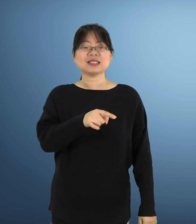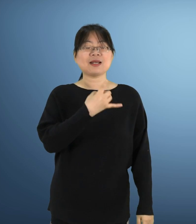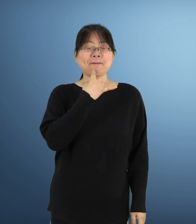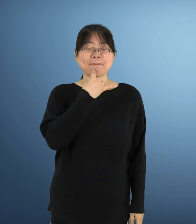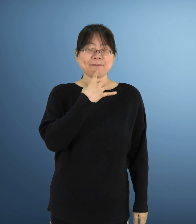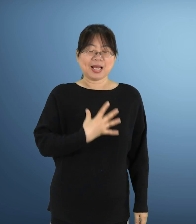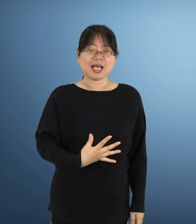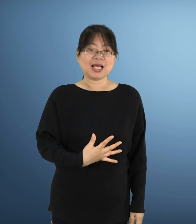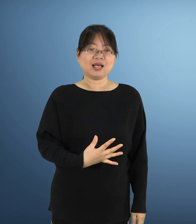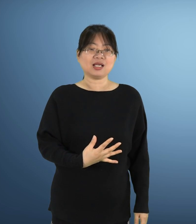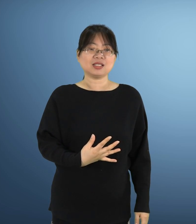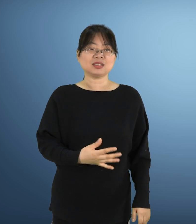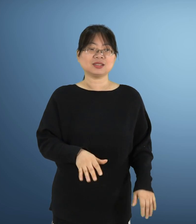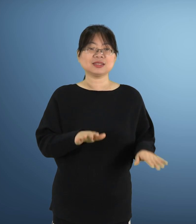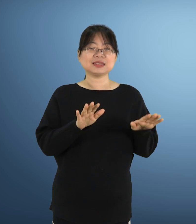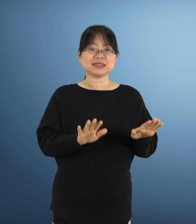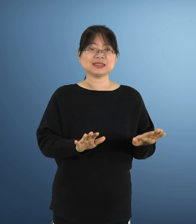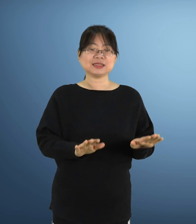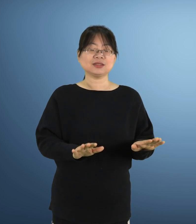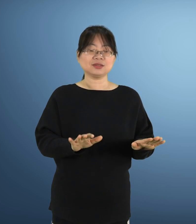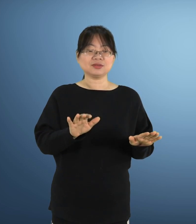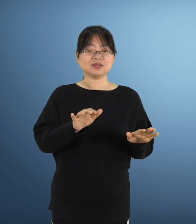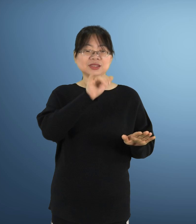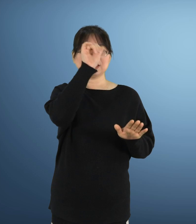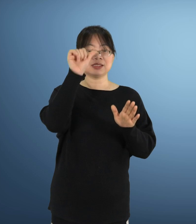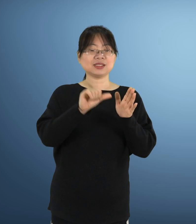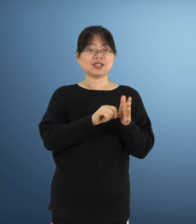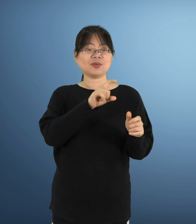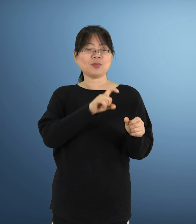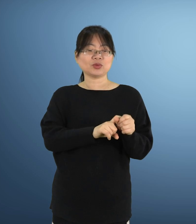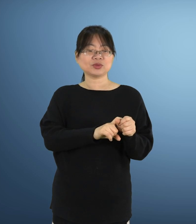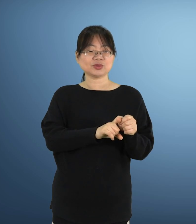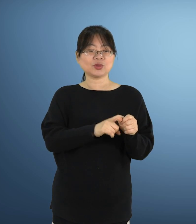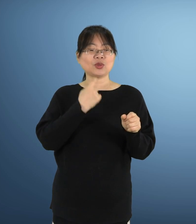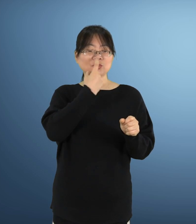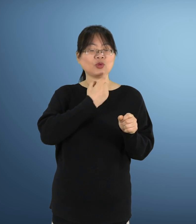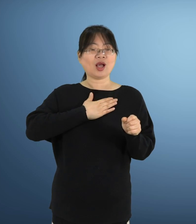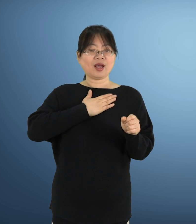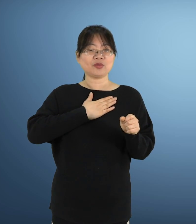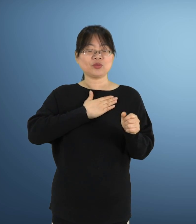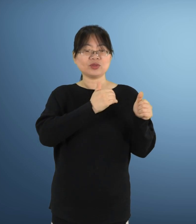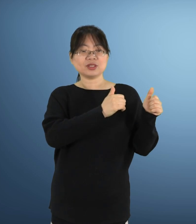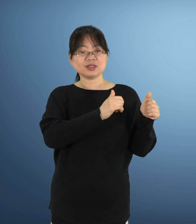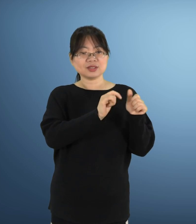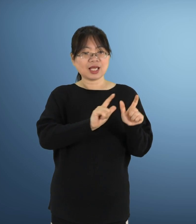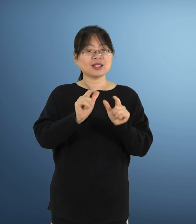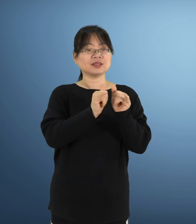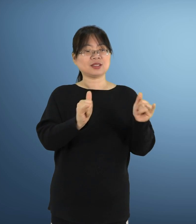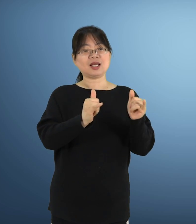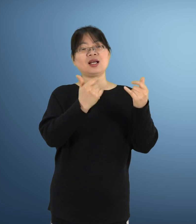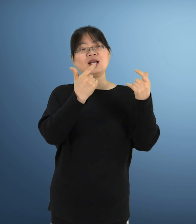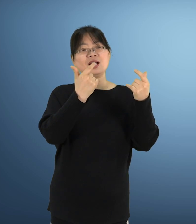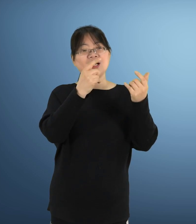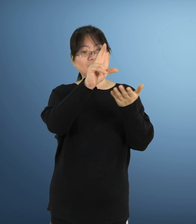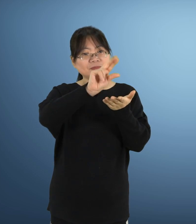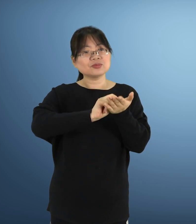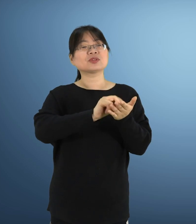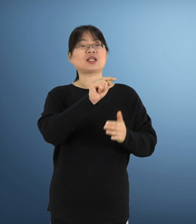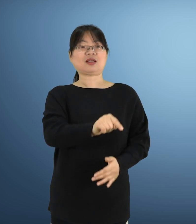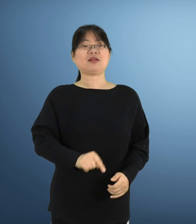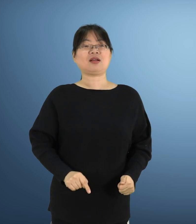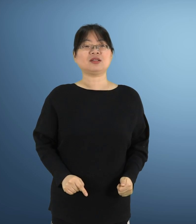그것만 인생의 목적을 두고 살더라 그 말이에요. 마치 이